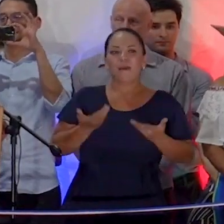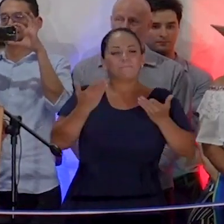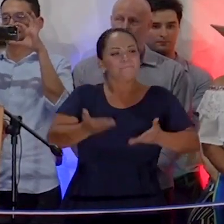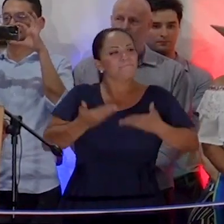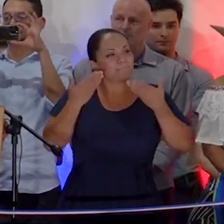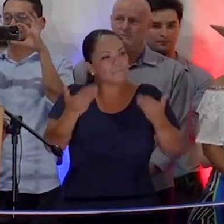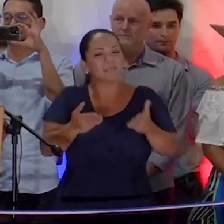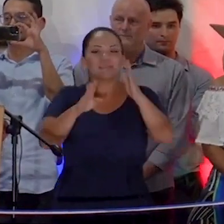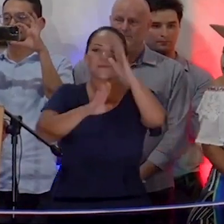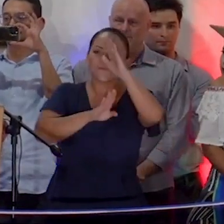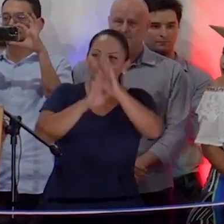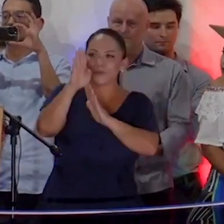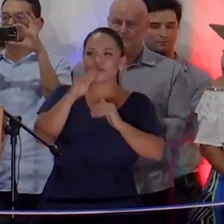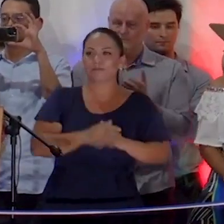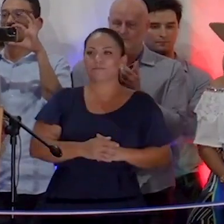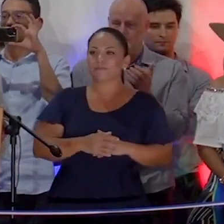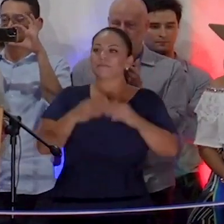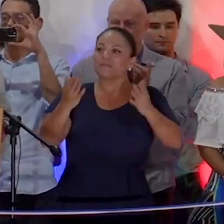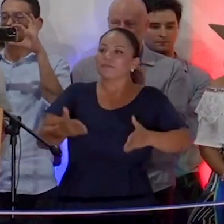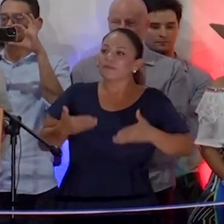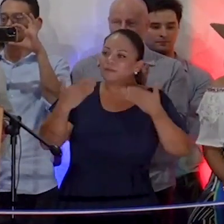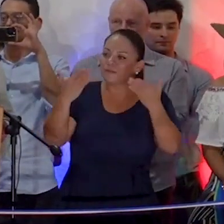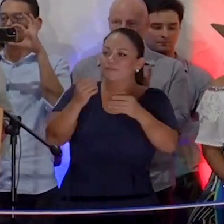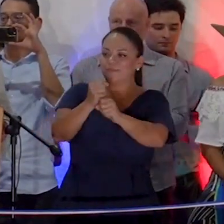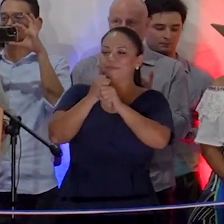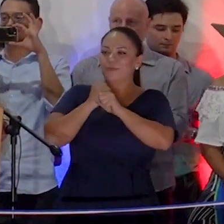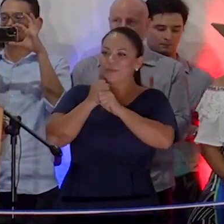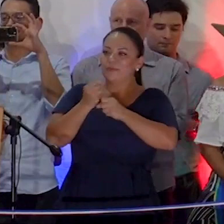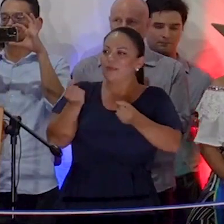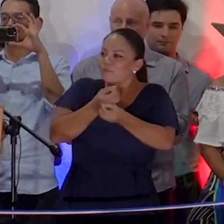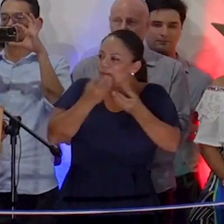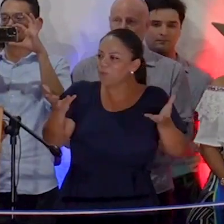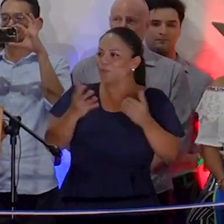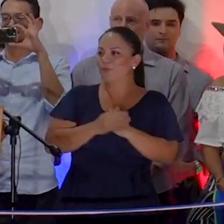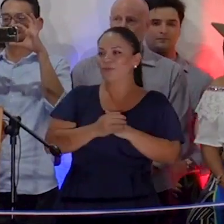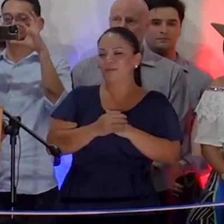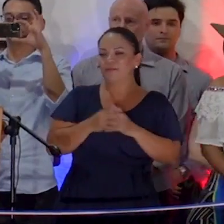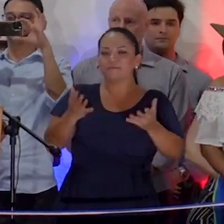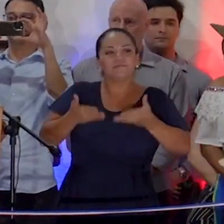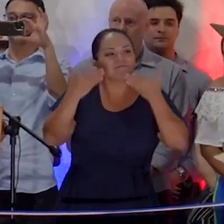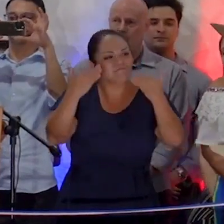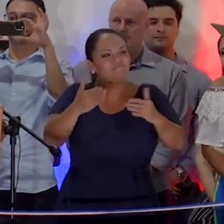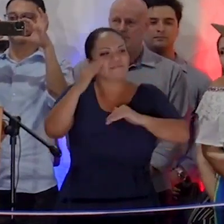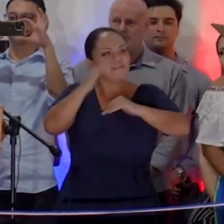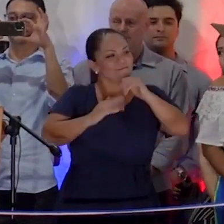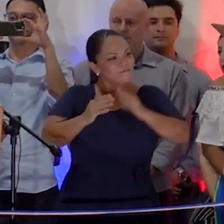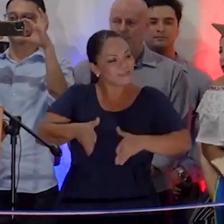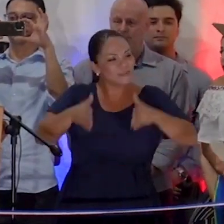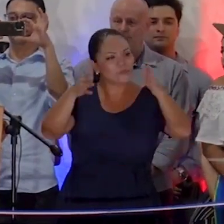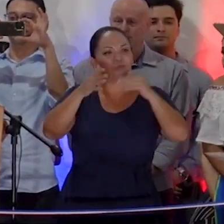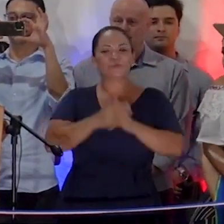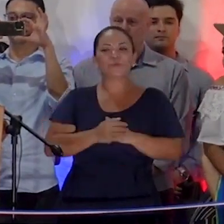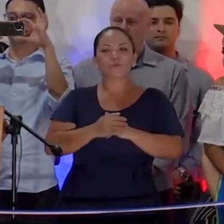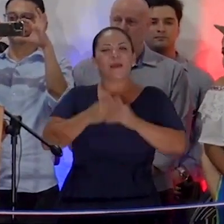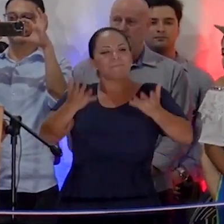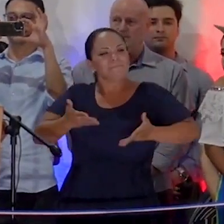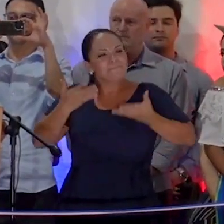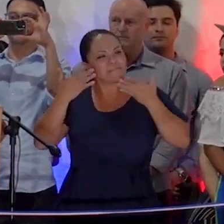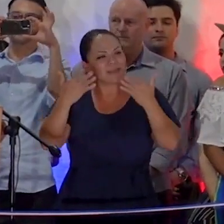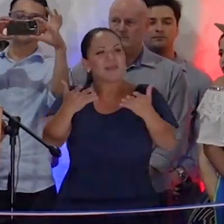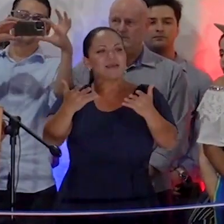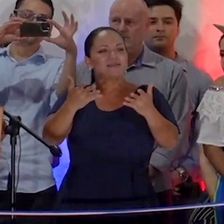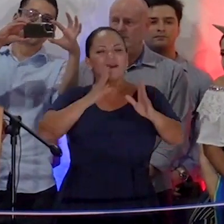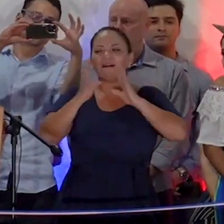merecen progreso, merecen seguridad pública, merecen infraestructura, merecen